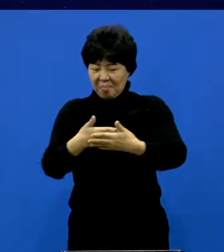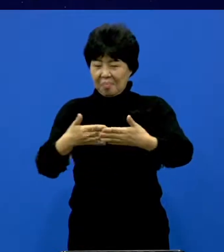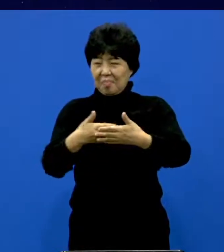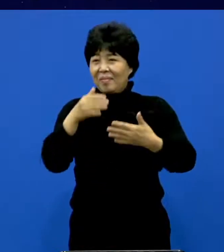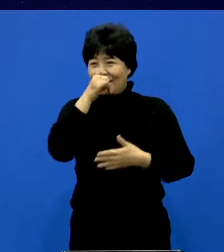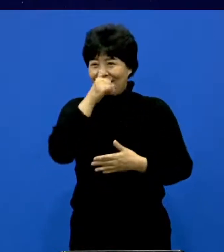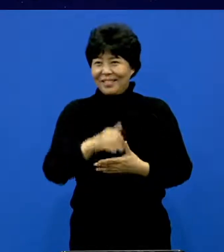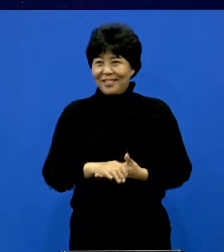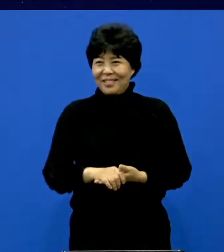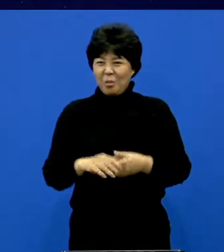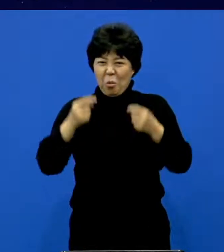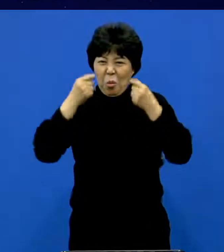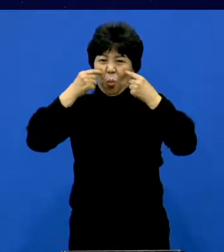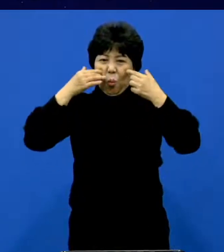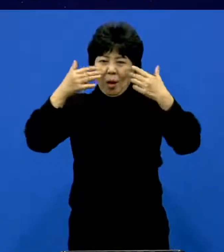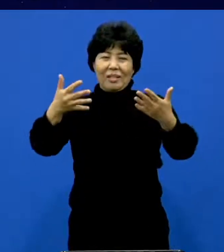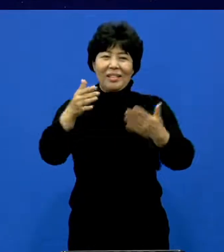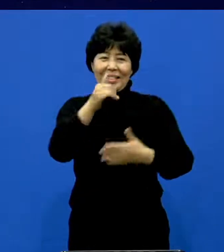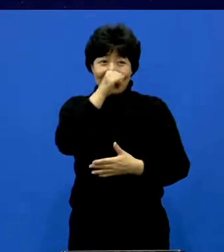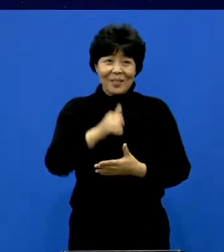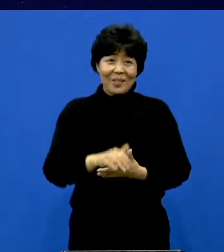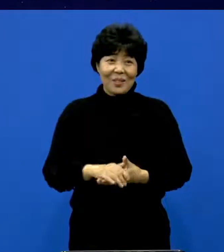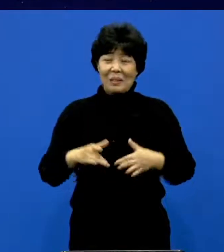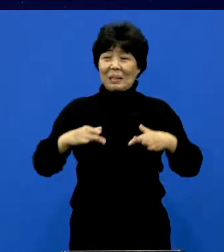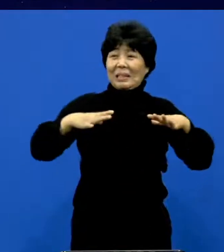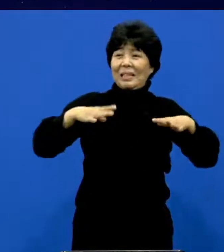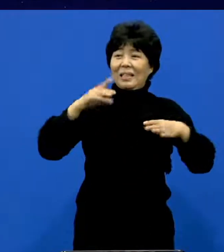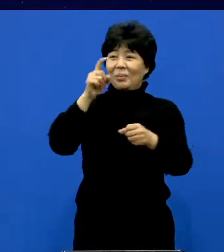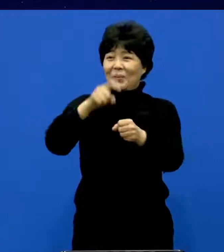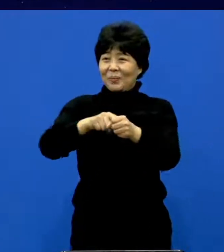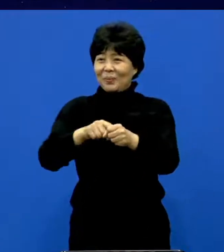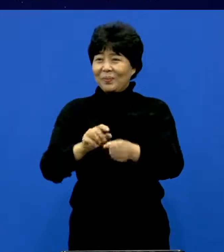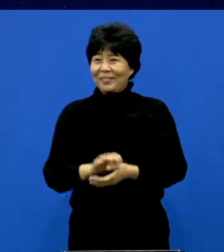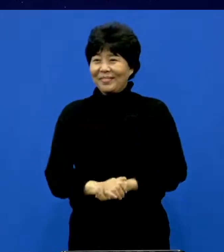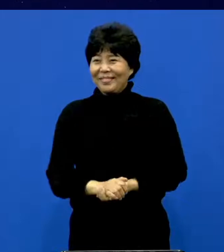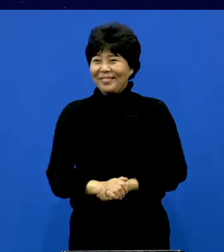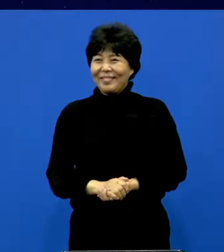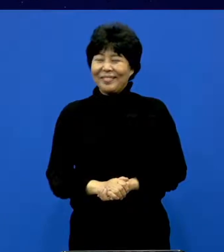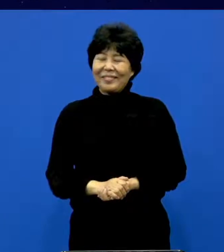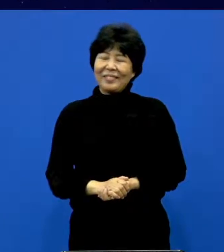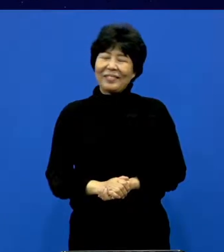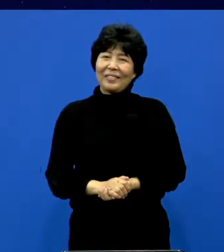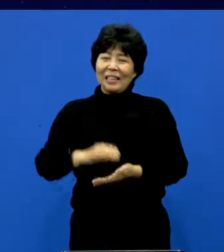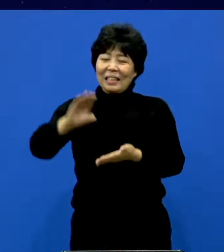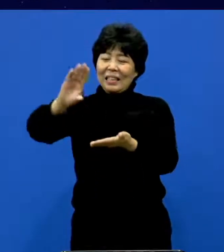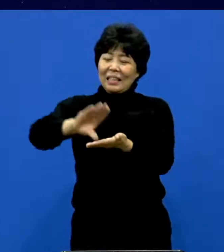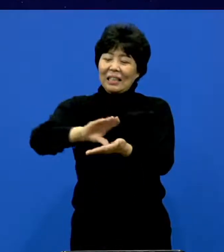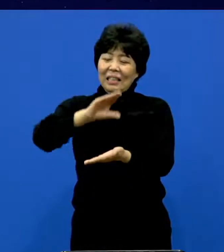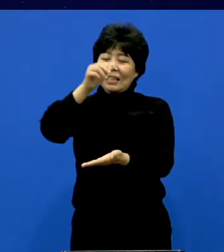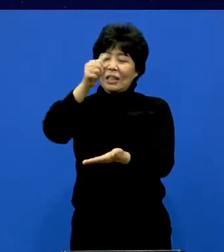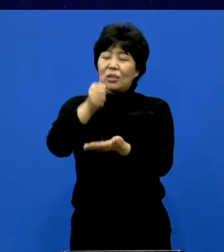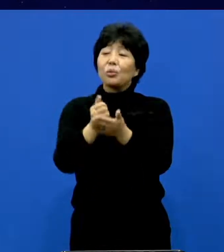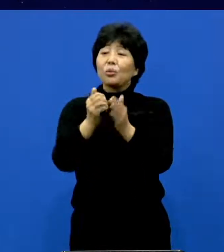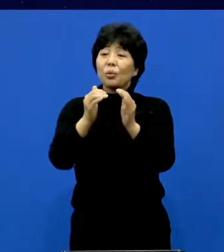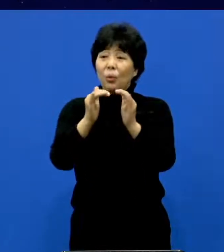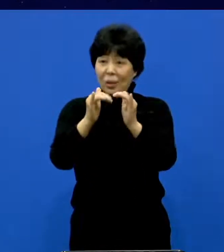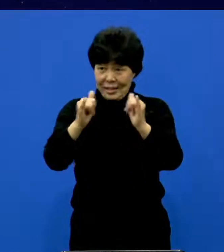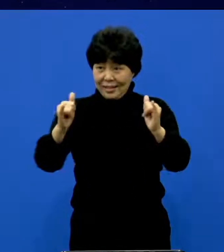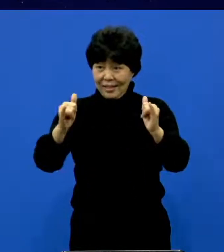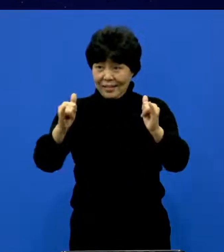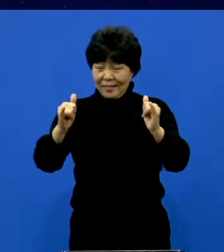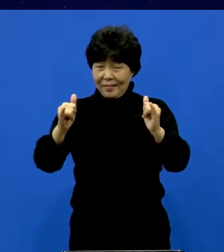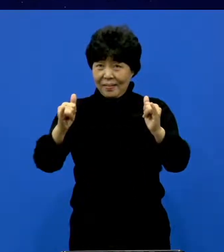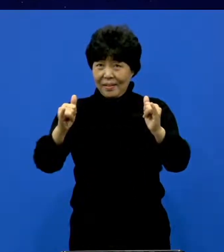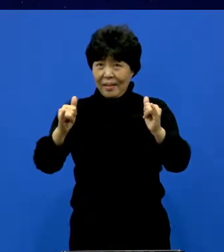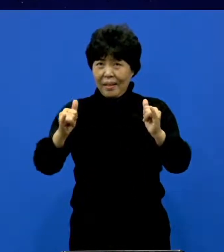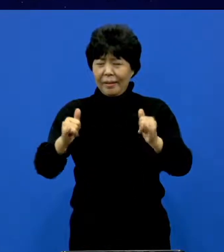트레이드마크가 선명해야 되잖아요, 그렇죠? 그리스도인의 이 트레이드마크예요. 우리는 서로 사랑해요. 그래서